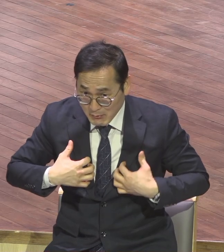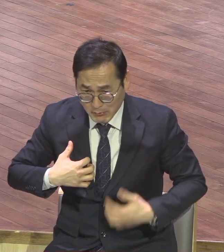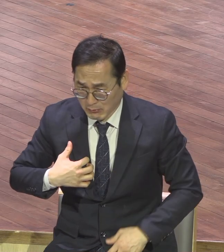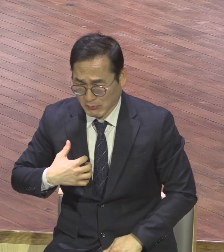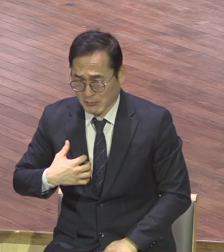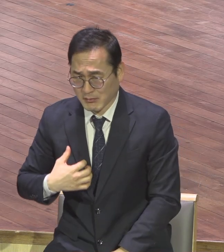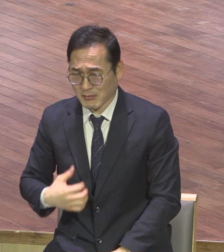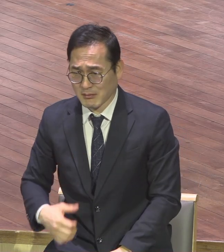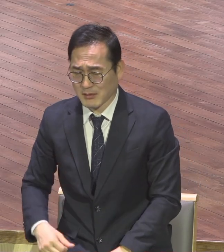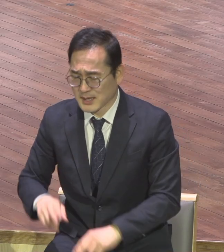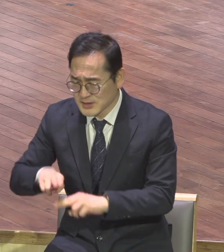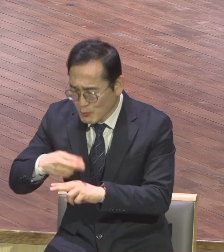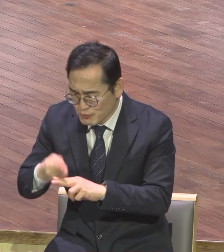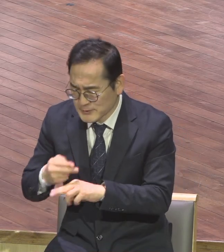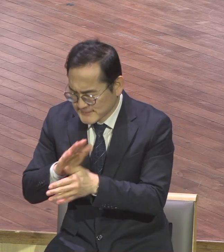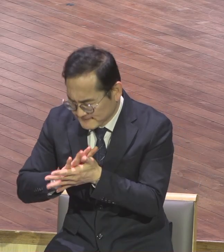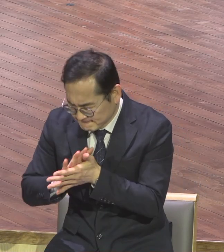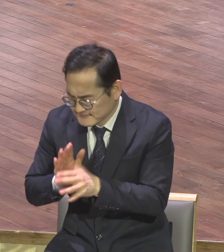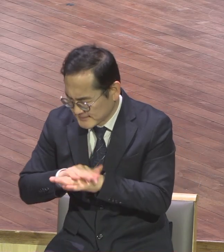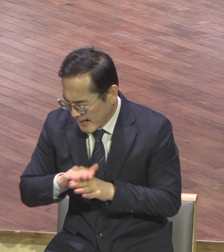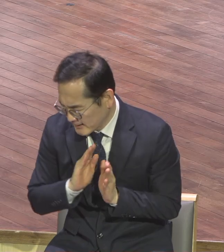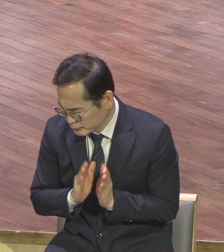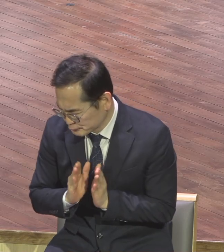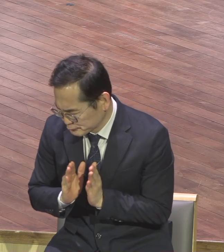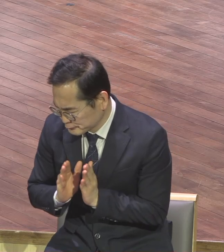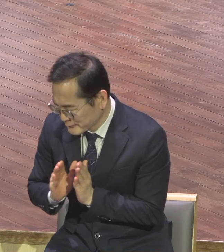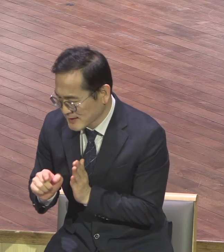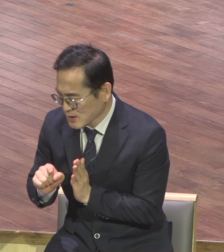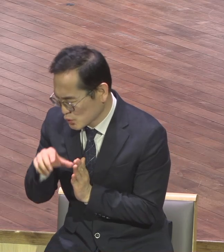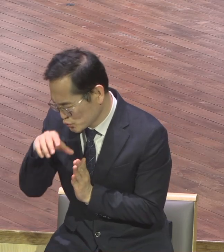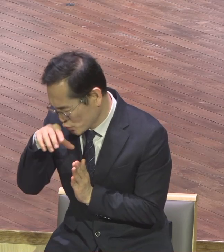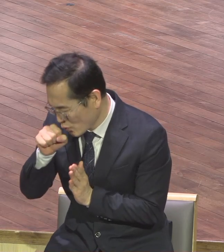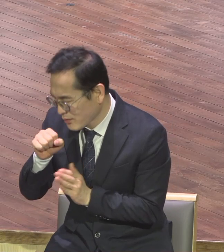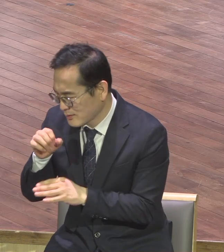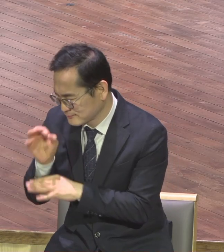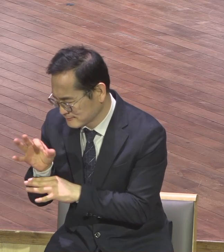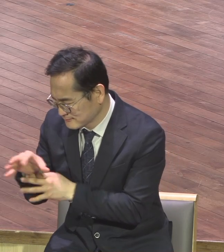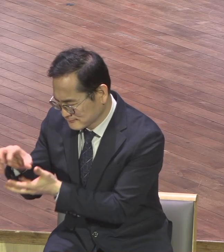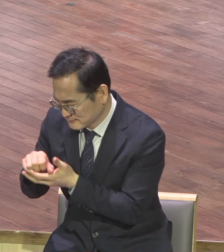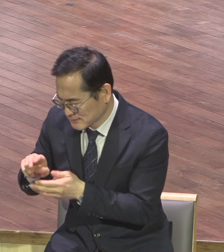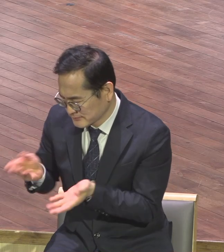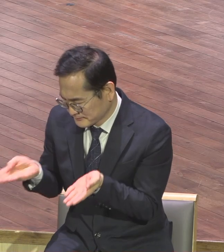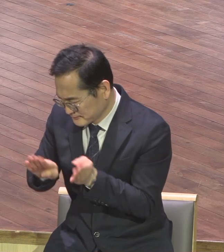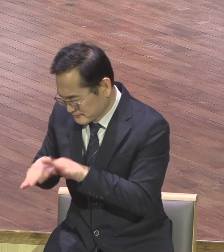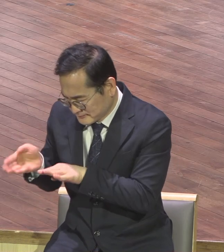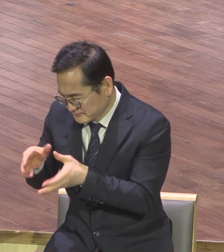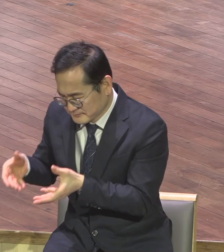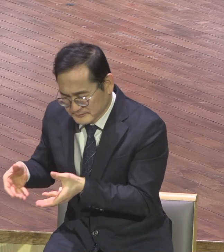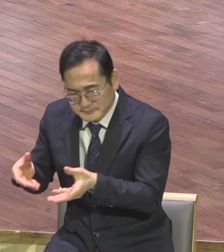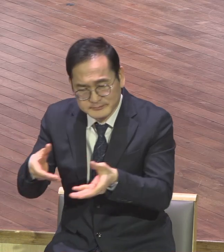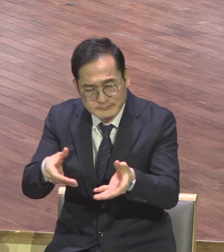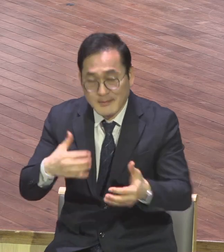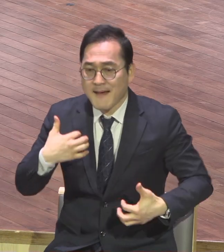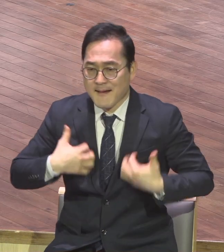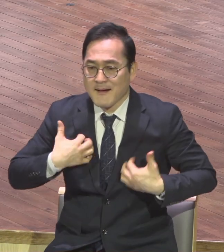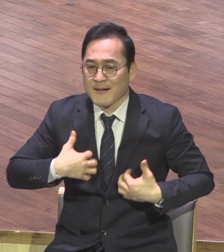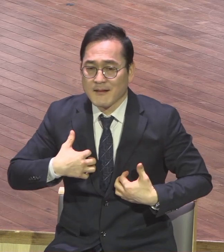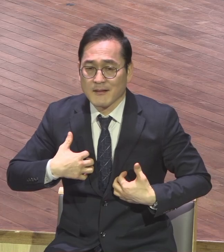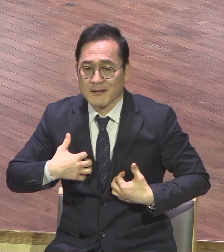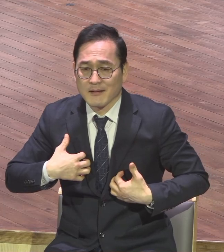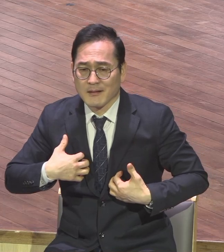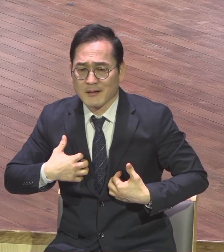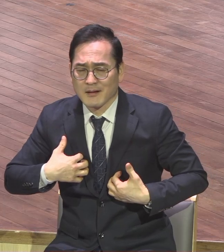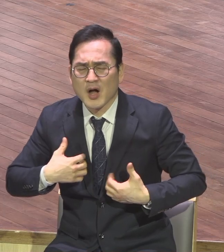단 하나라도 제대로 된 선물을 받고 싶지 않겠느냐? 이게 고객의 마음이다. 고객